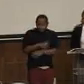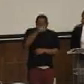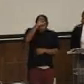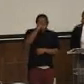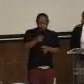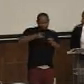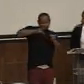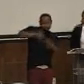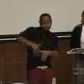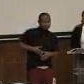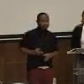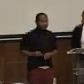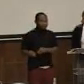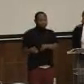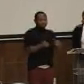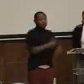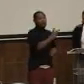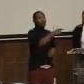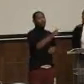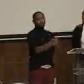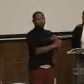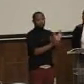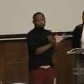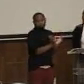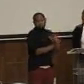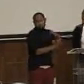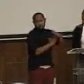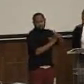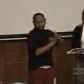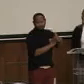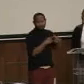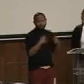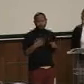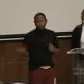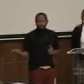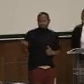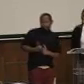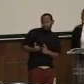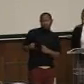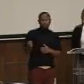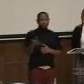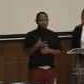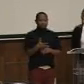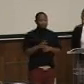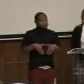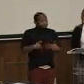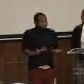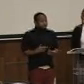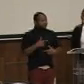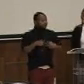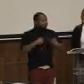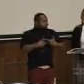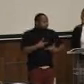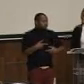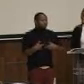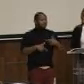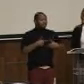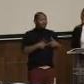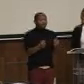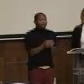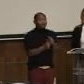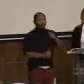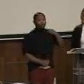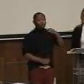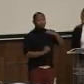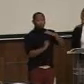órgão, né? Você tem que colocar um novo servidor lá. Então, essa é a função do reitor, né, de atuar perante